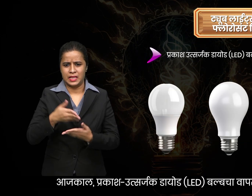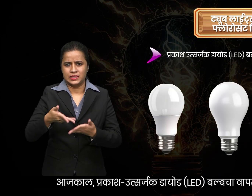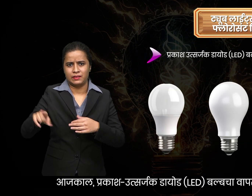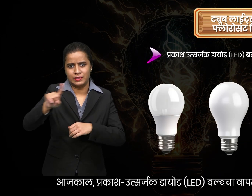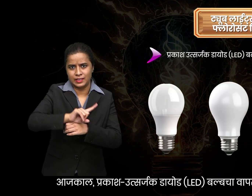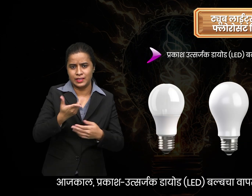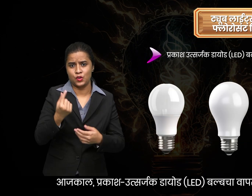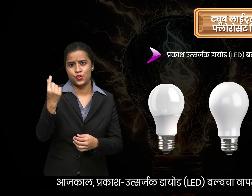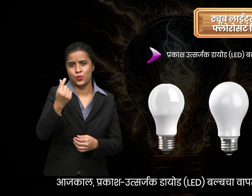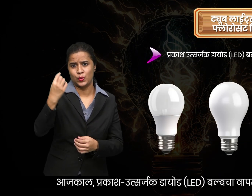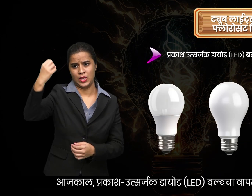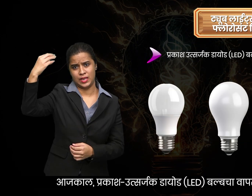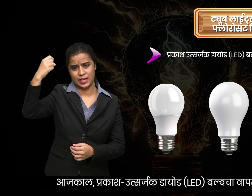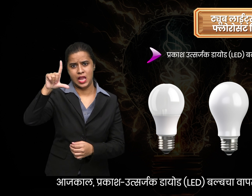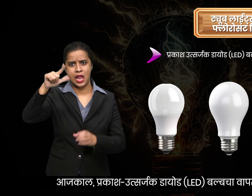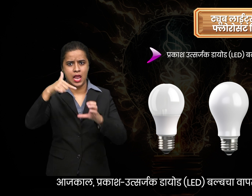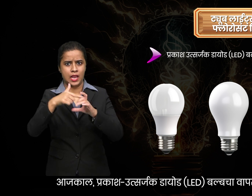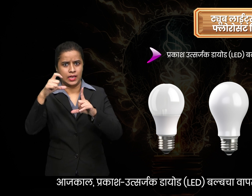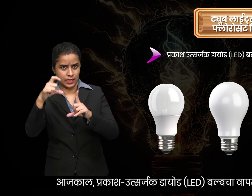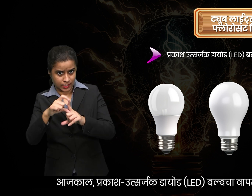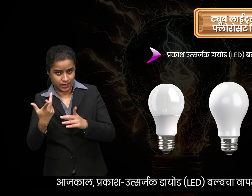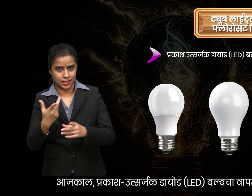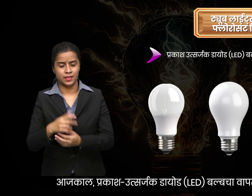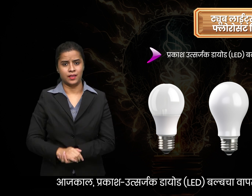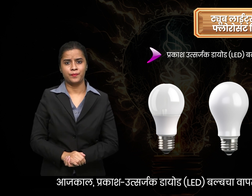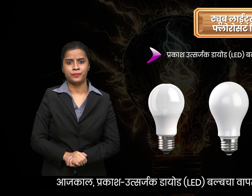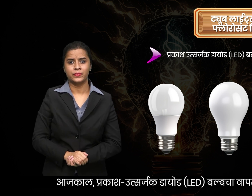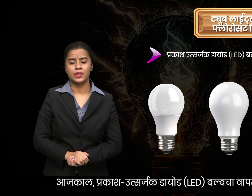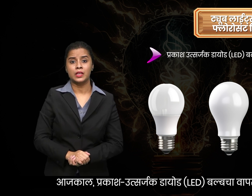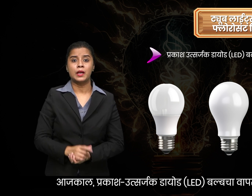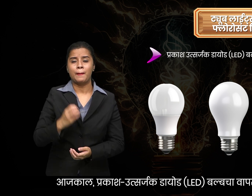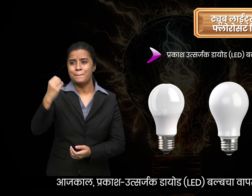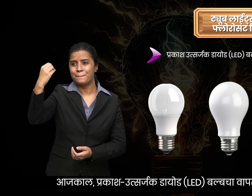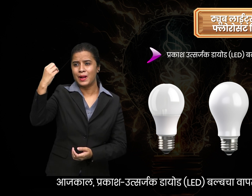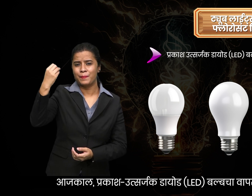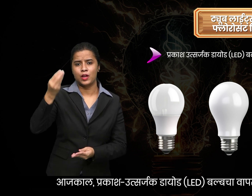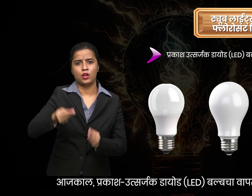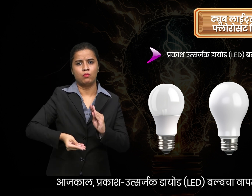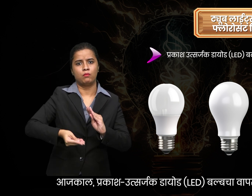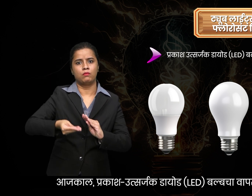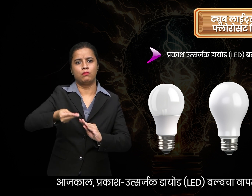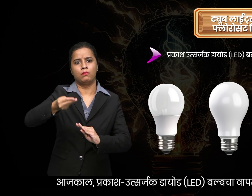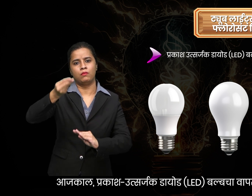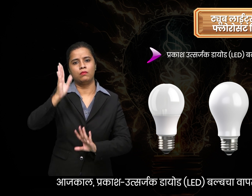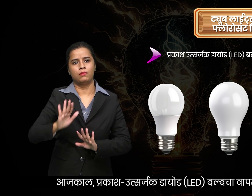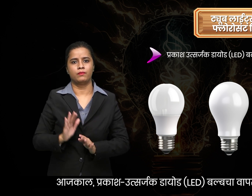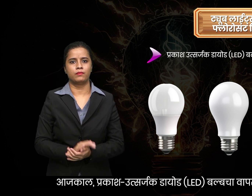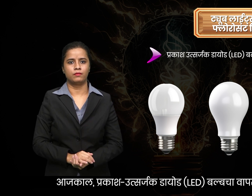आजकाल प्रकाश उत्सर्जक डायोड LED बल्बचा वापर वाढत आहे.